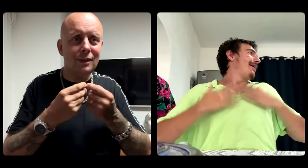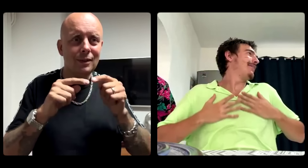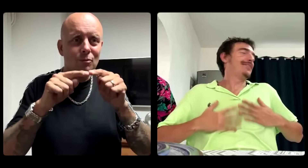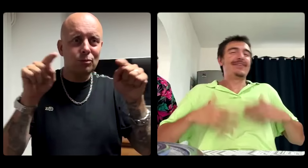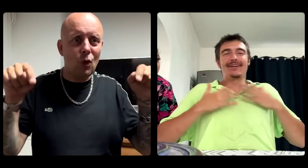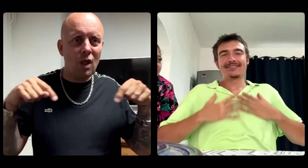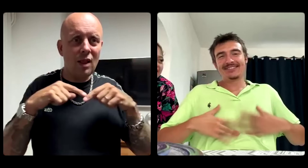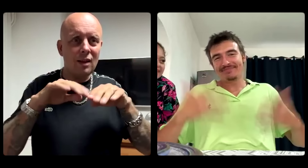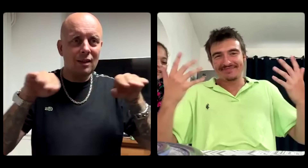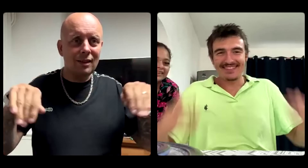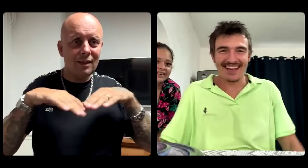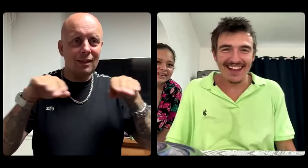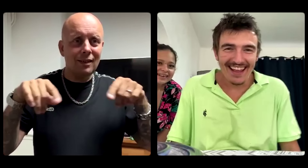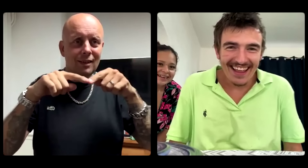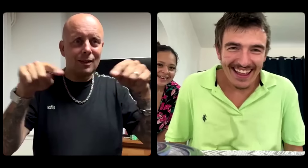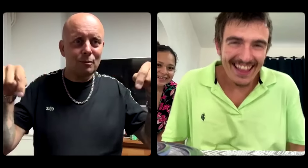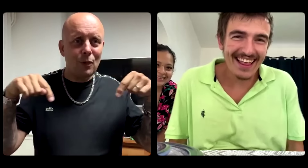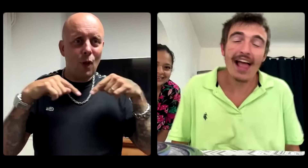Ja, precies.